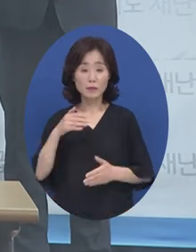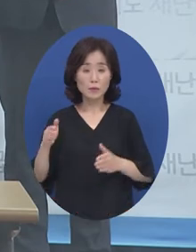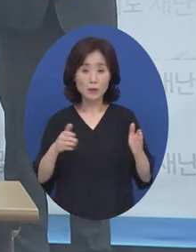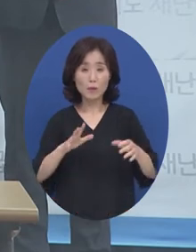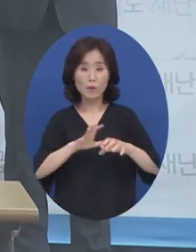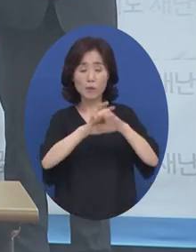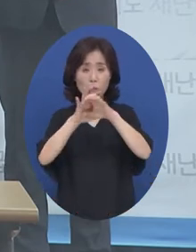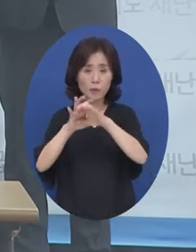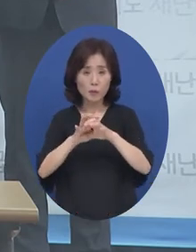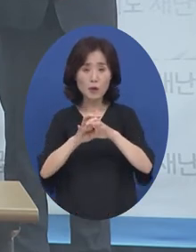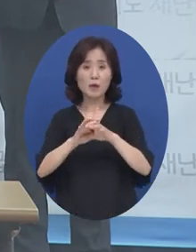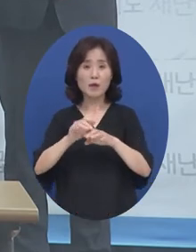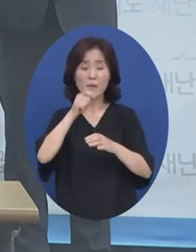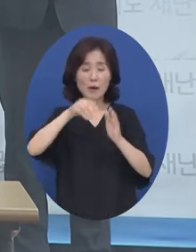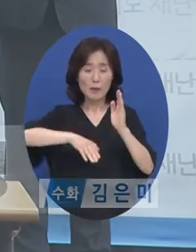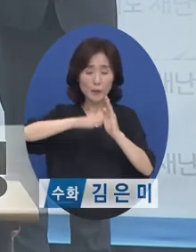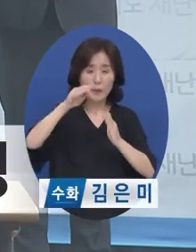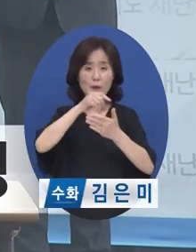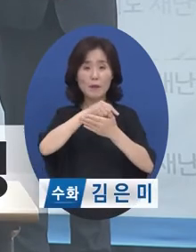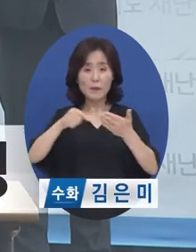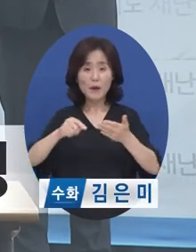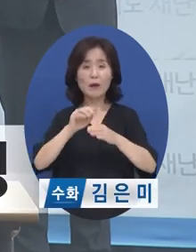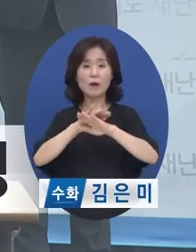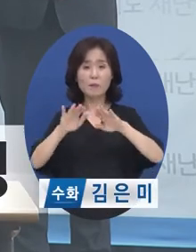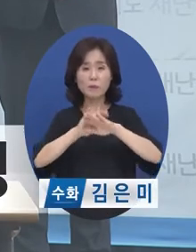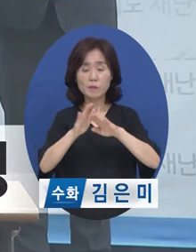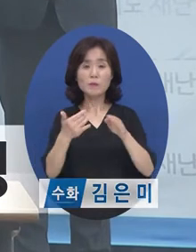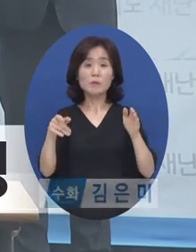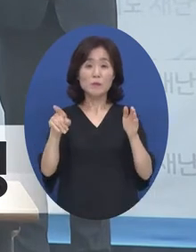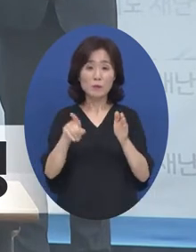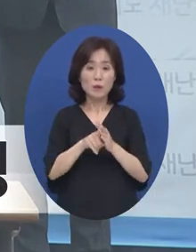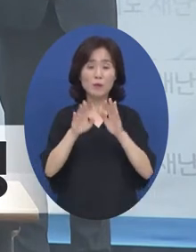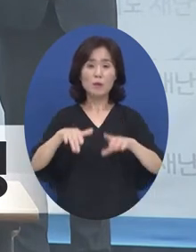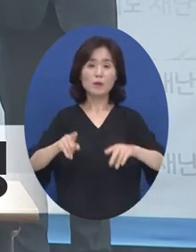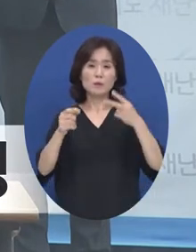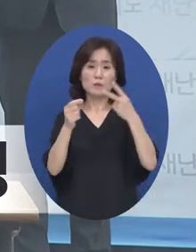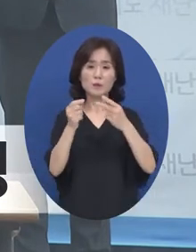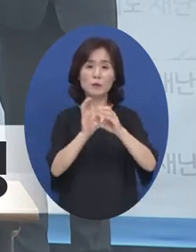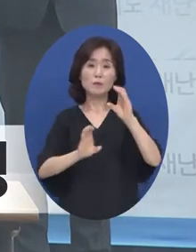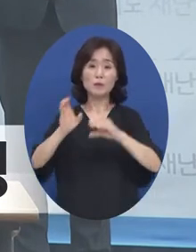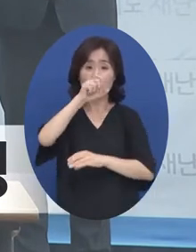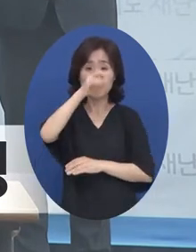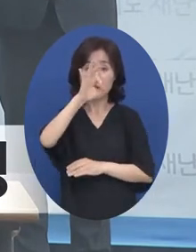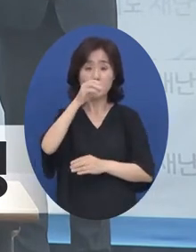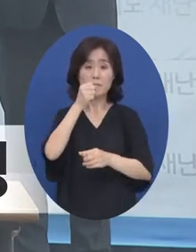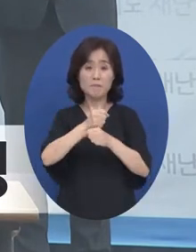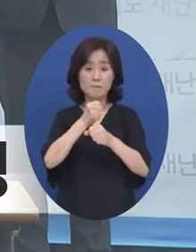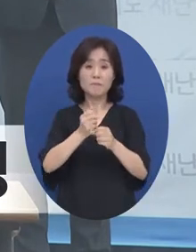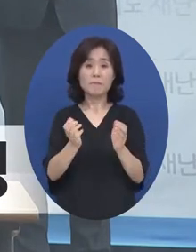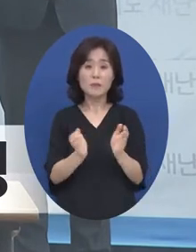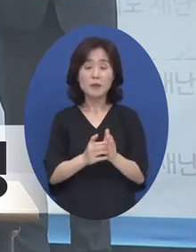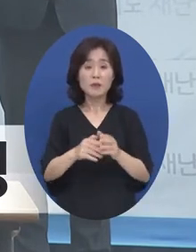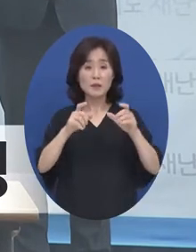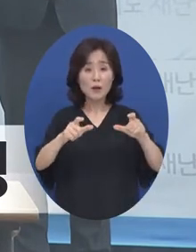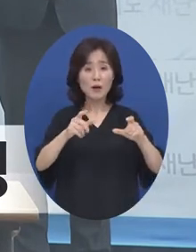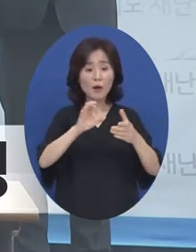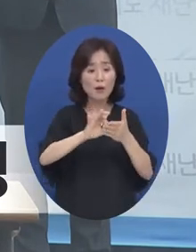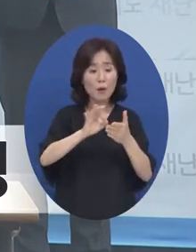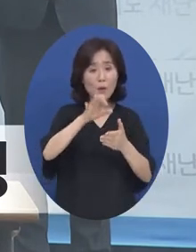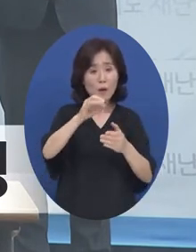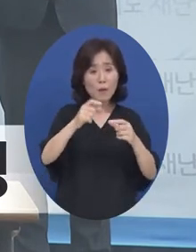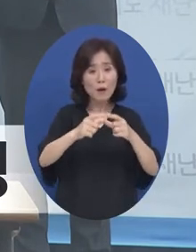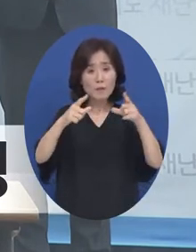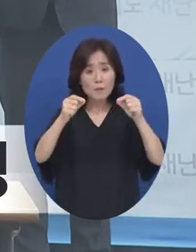경기도가 코로나19와 수해를 극복하기 위해 올해 두 번째 추가 경정 예산안을 편성했습니다. 지역화폐 확대